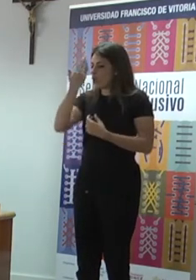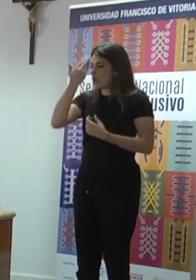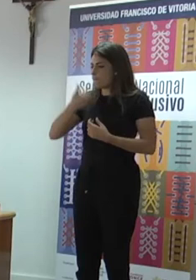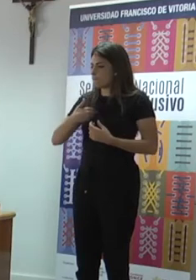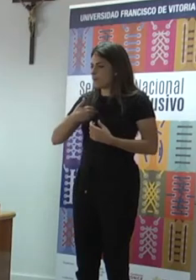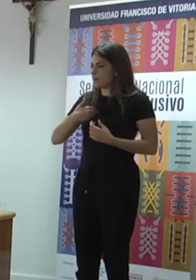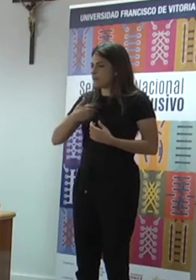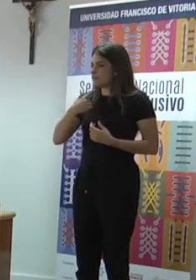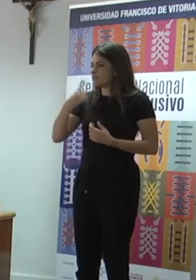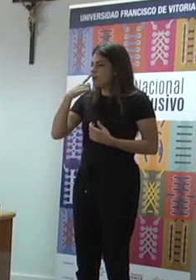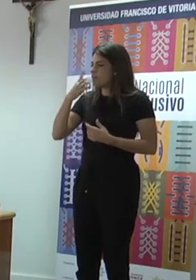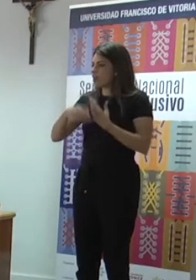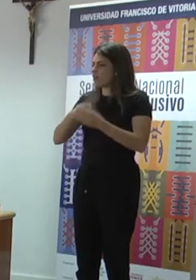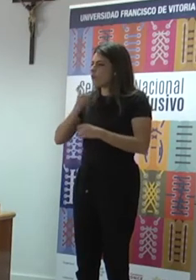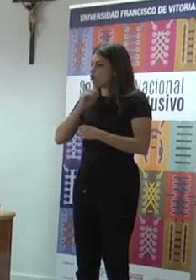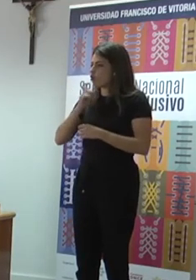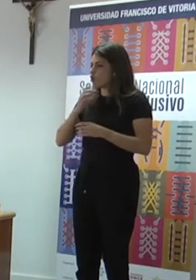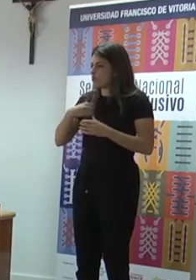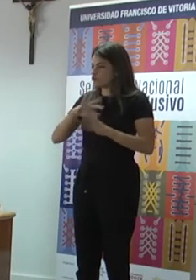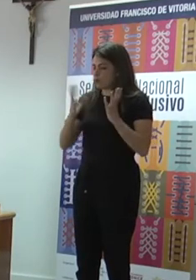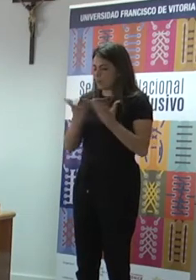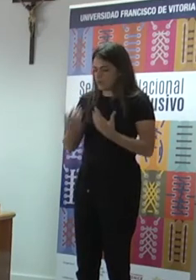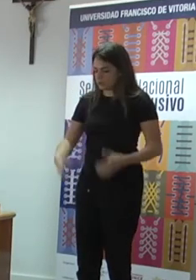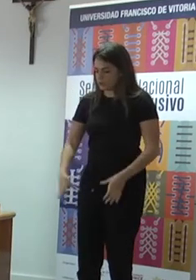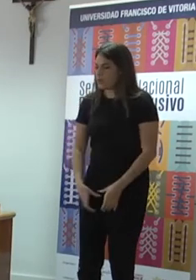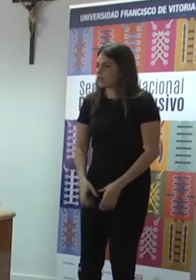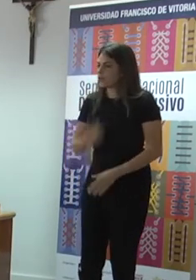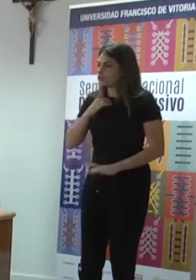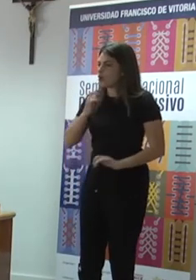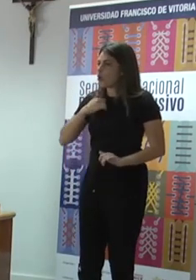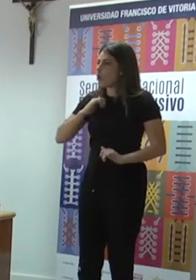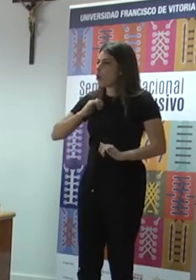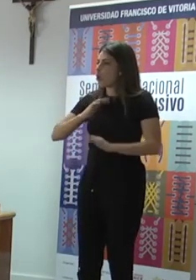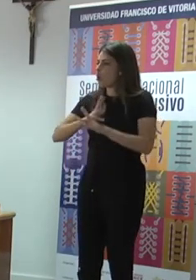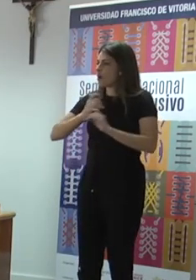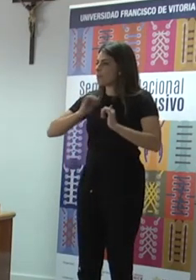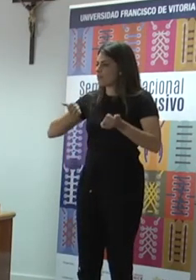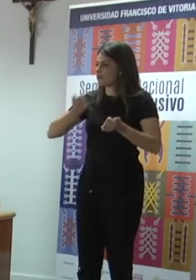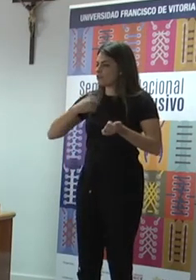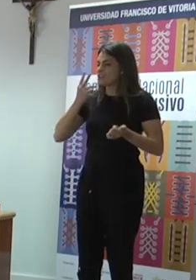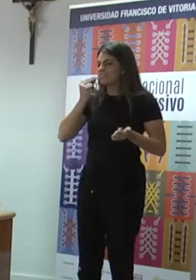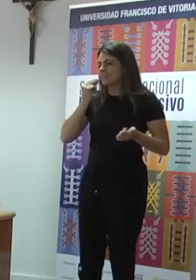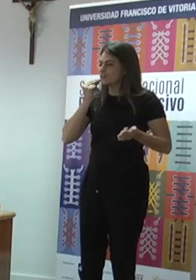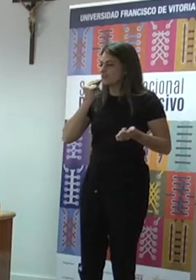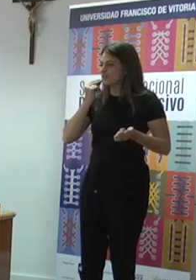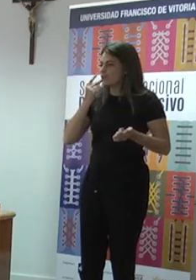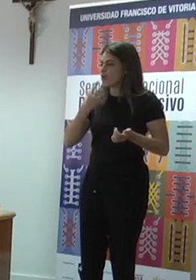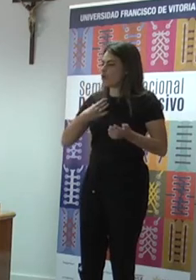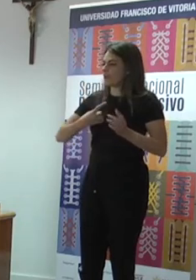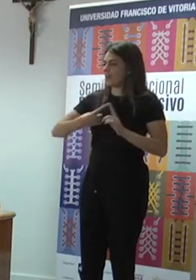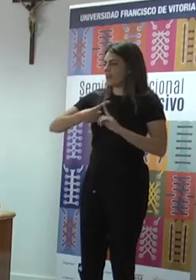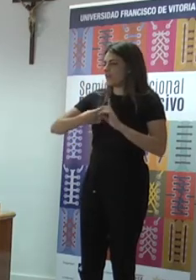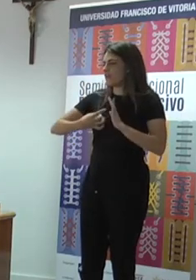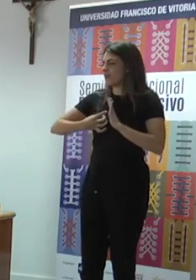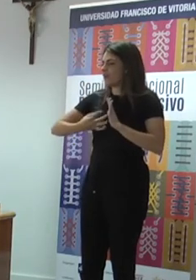parálisis cerebral, vamos a poner una pelota entre las piernas y vamos a jugar. Esos Cristiano Ronaldo ya no son Cristiano Ronaldo. Y esas chicas que